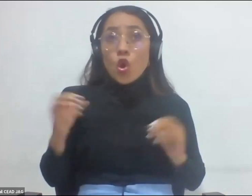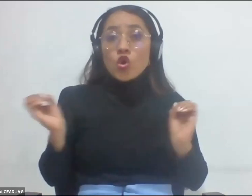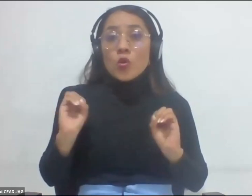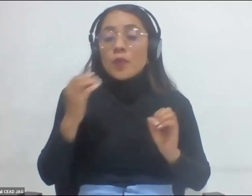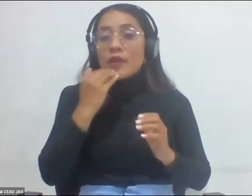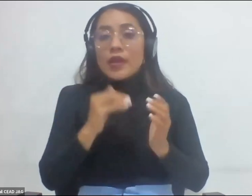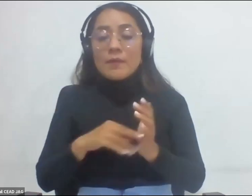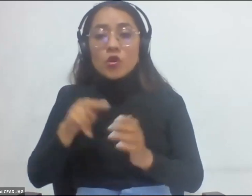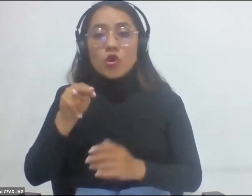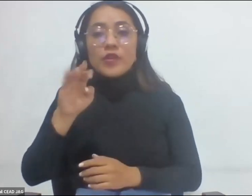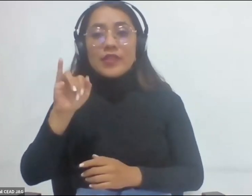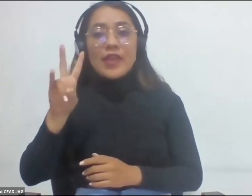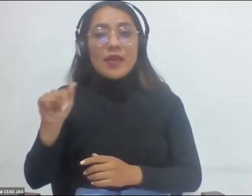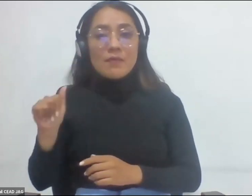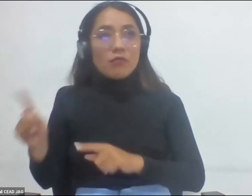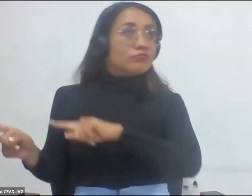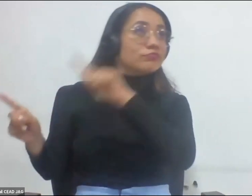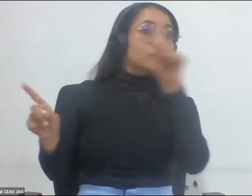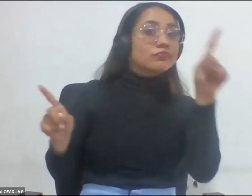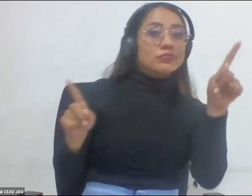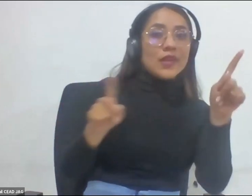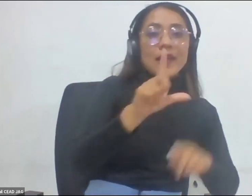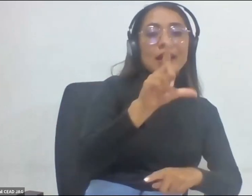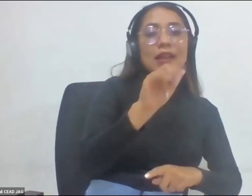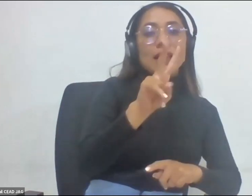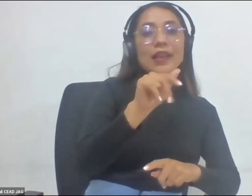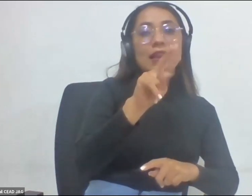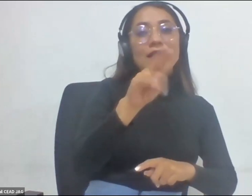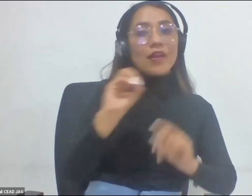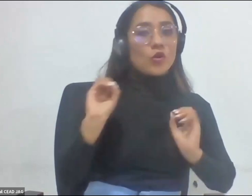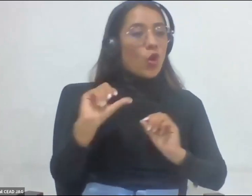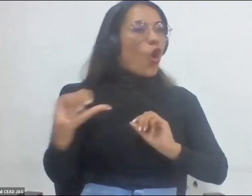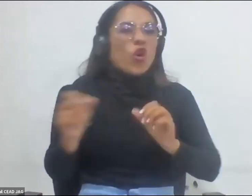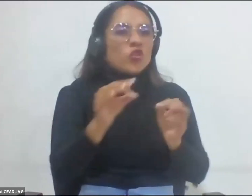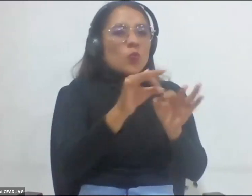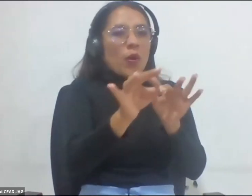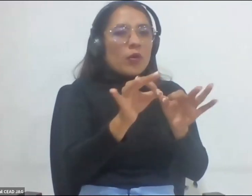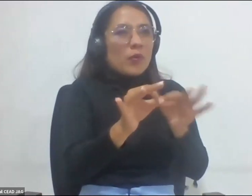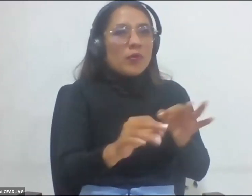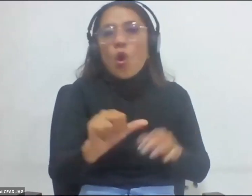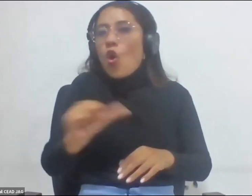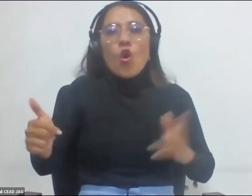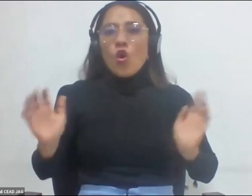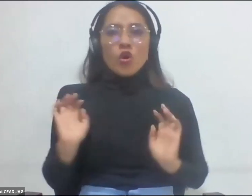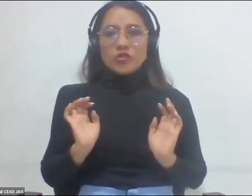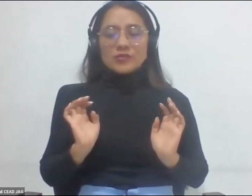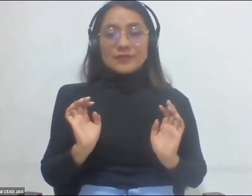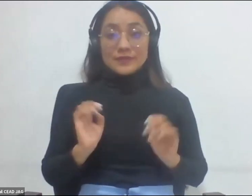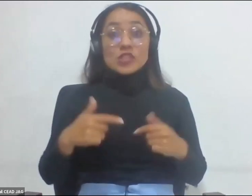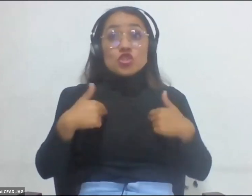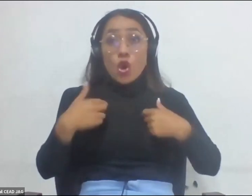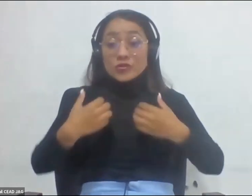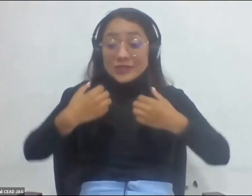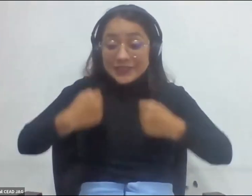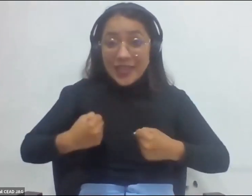consejera está en la plata o en el Líbano o en puedo estar matriculado en una sede pero recibir